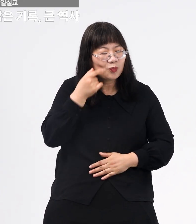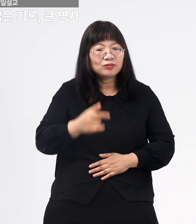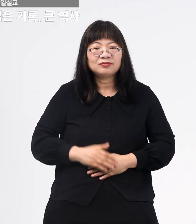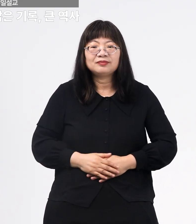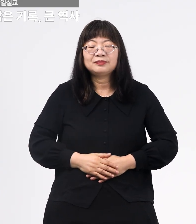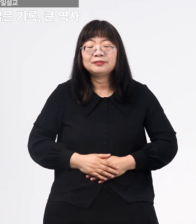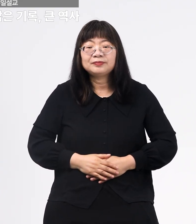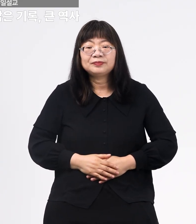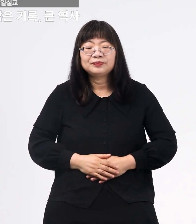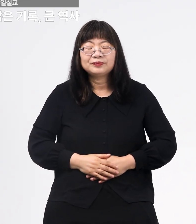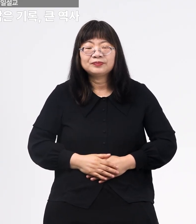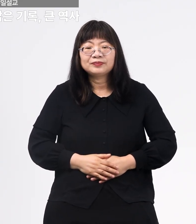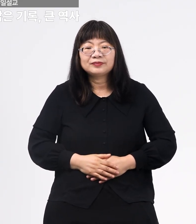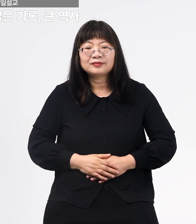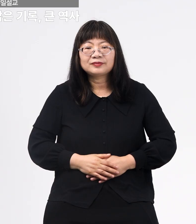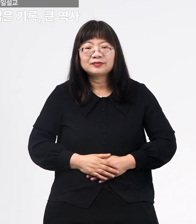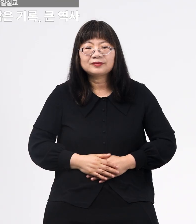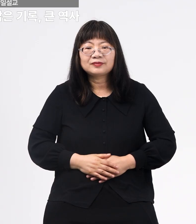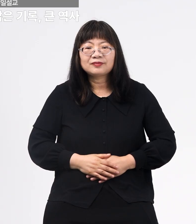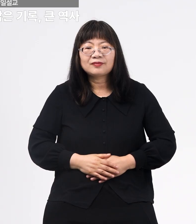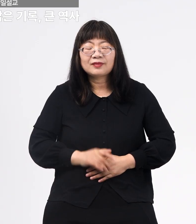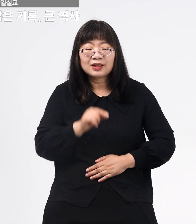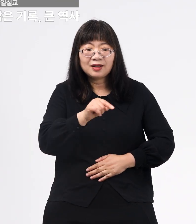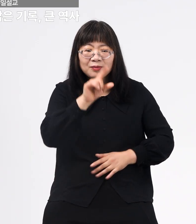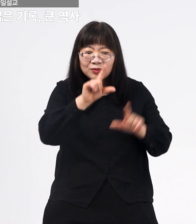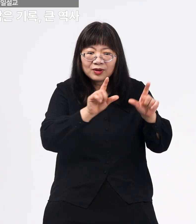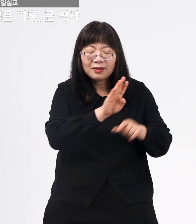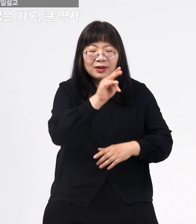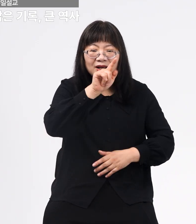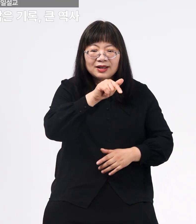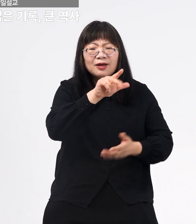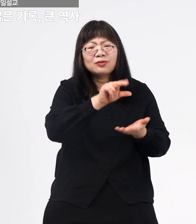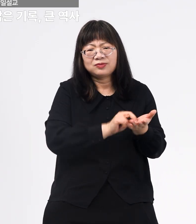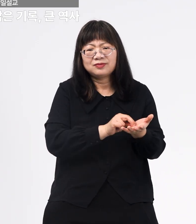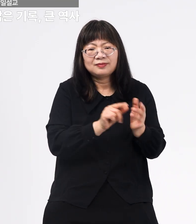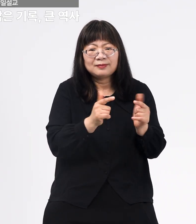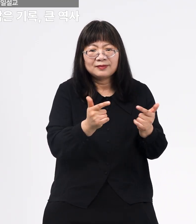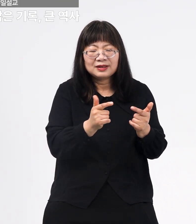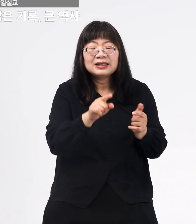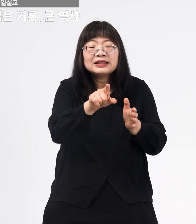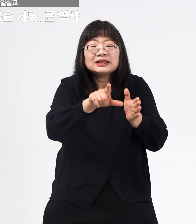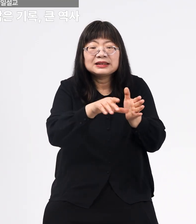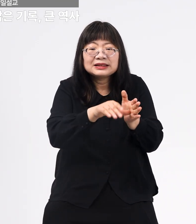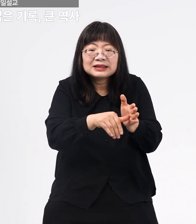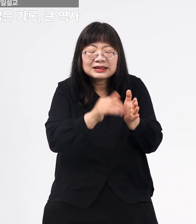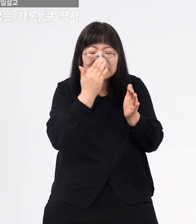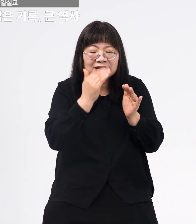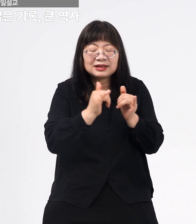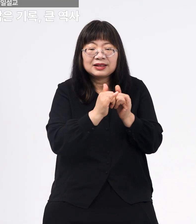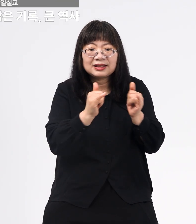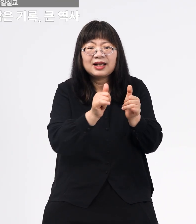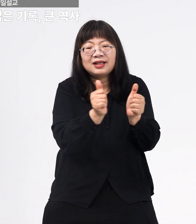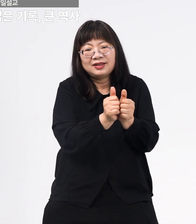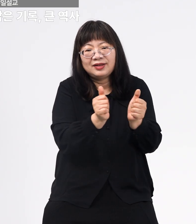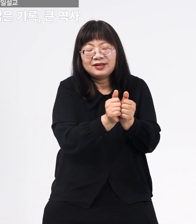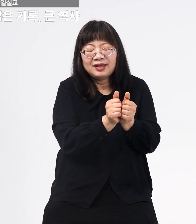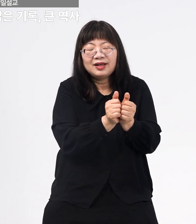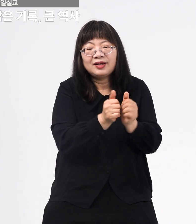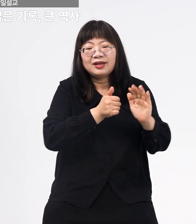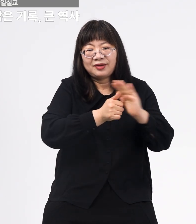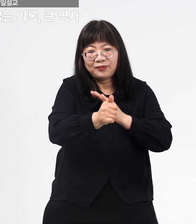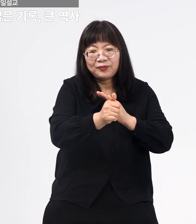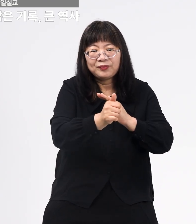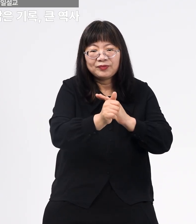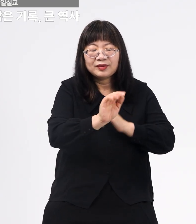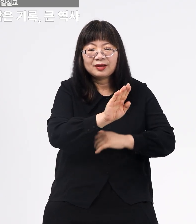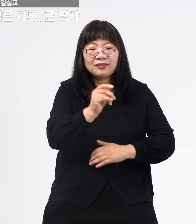하니. 이것은 바락의 문제가 아니라 당시 이스라엘 남정네들로